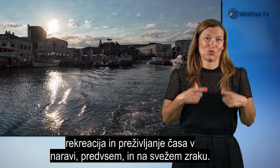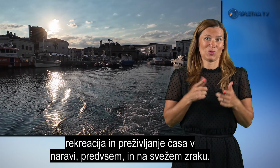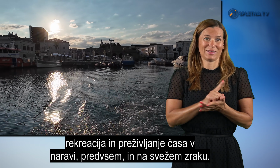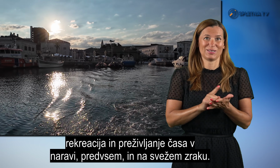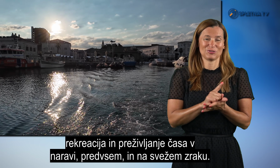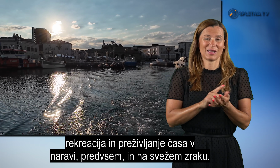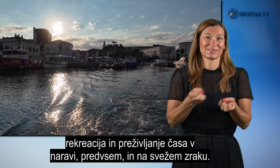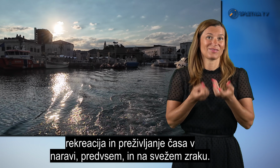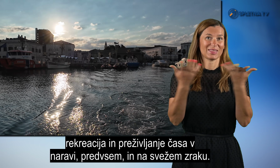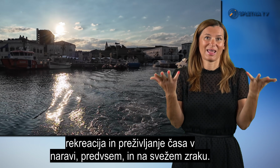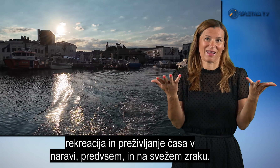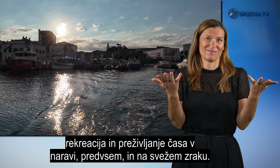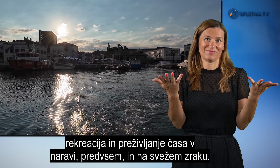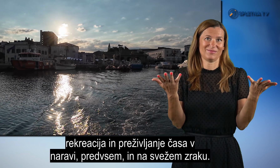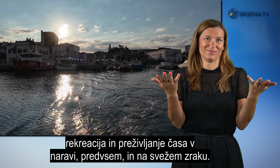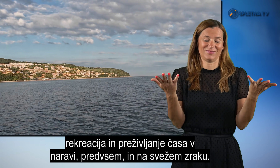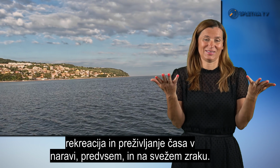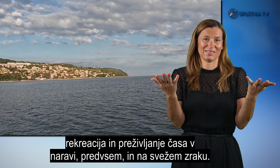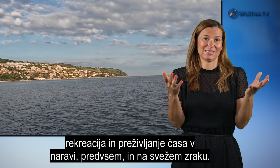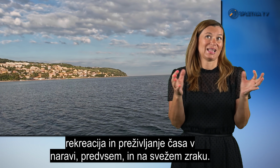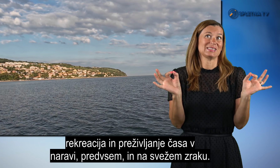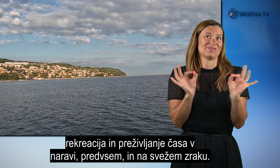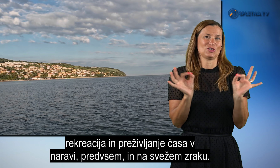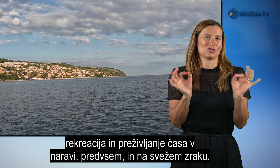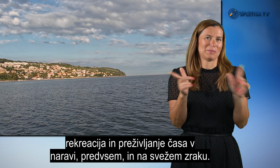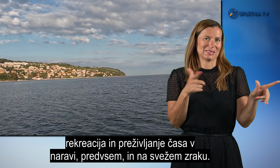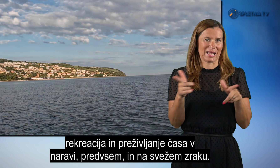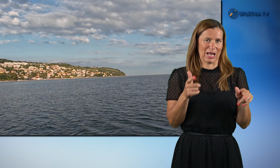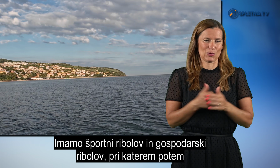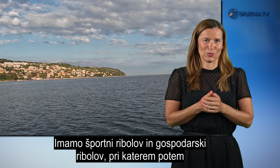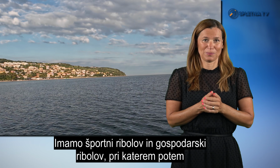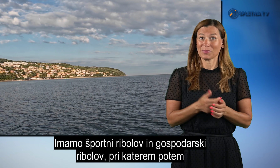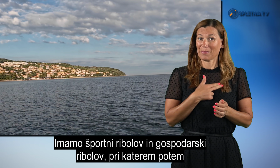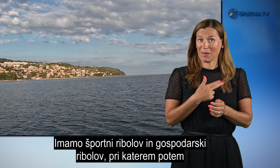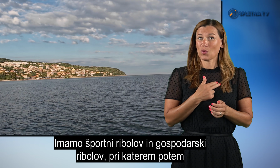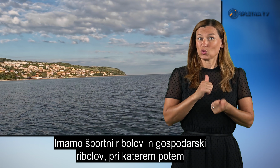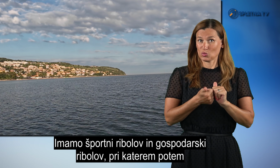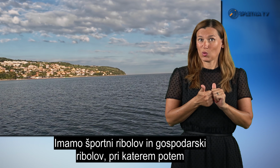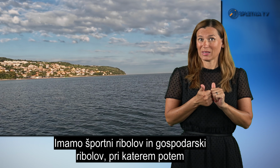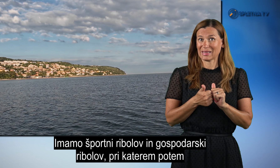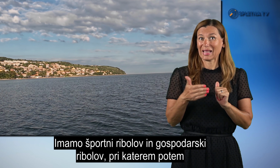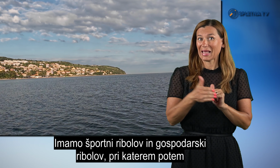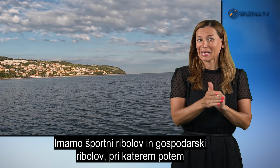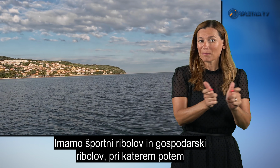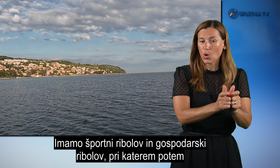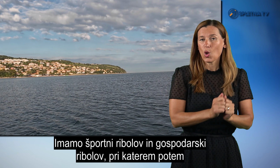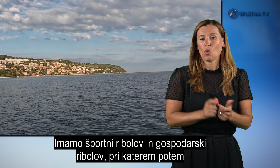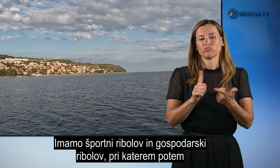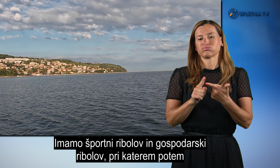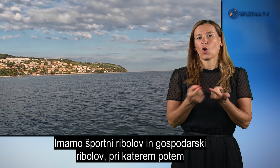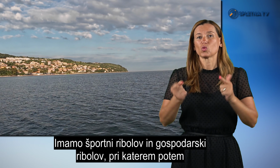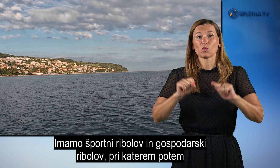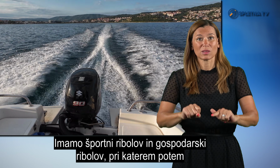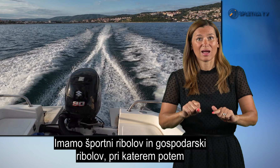preživljanje časa v naravi predvsem in na svežem zraku. Imamo športni ribolov in gospodarski